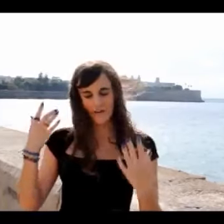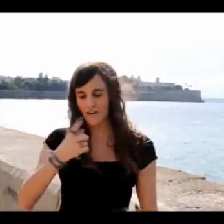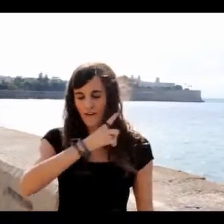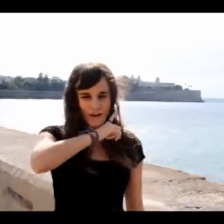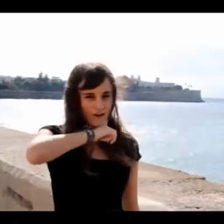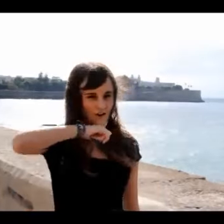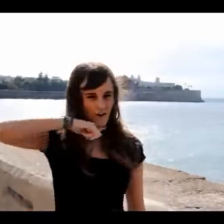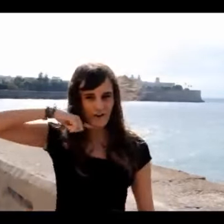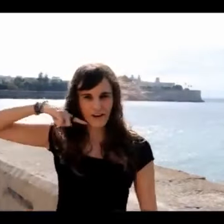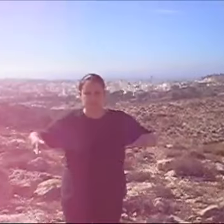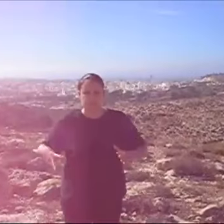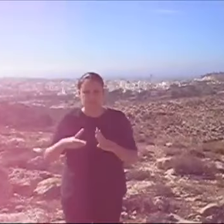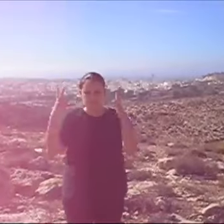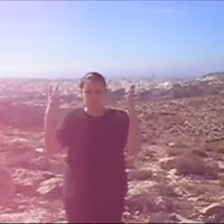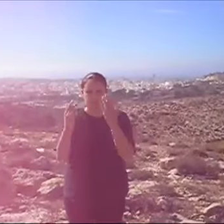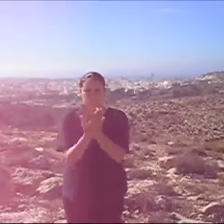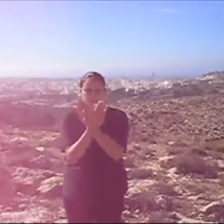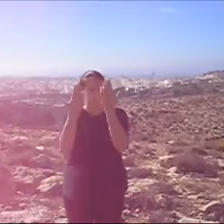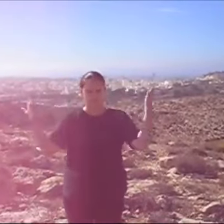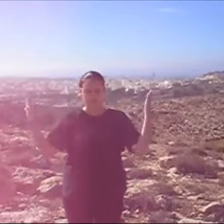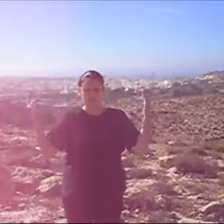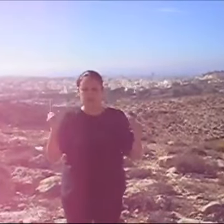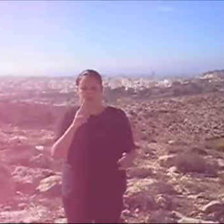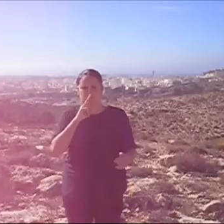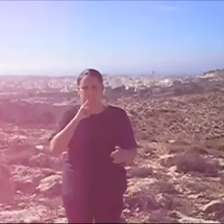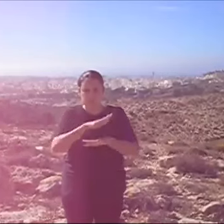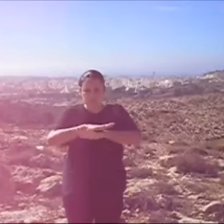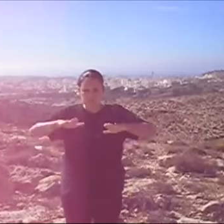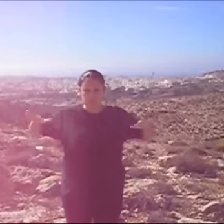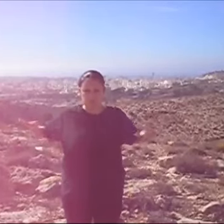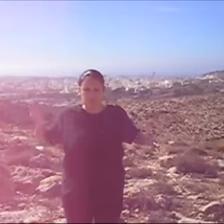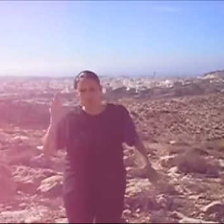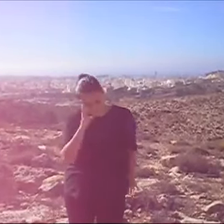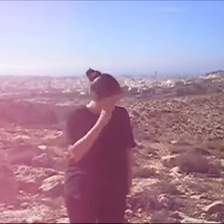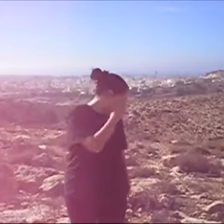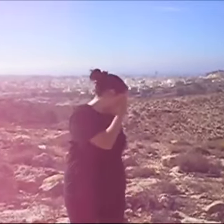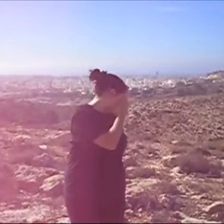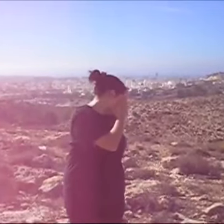¡Ay, dolores! Con el silencio de la sociedad